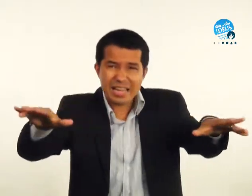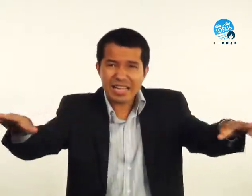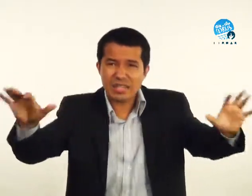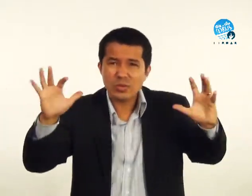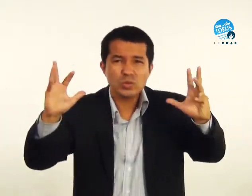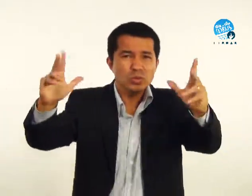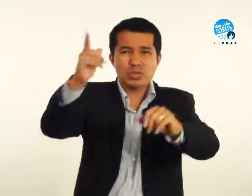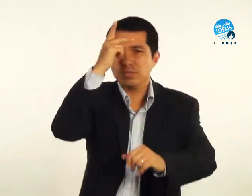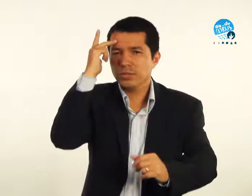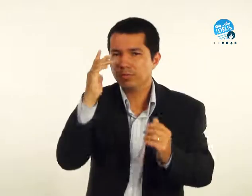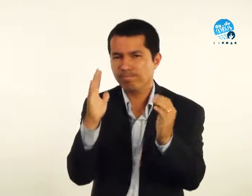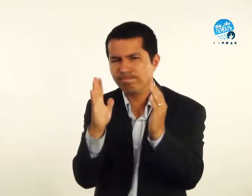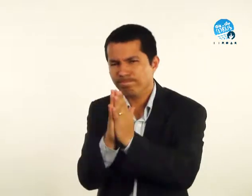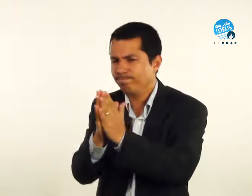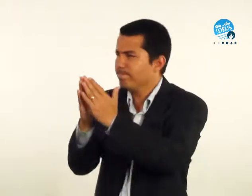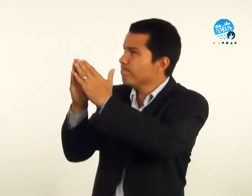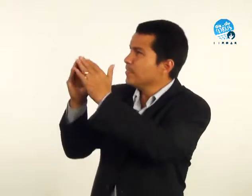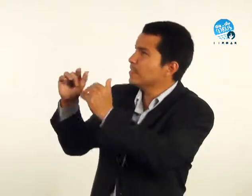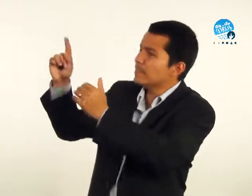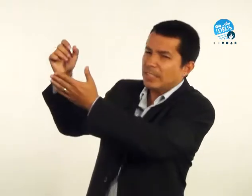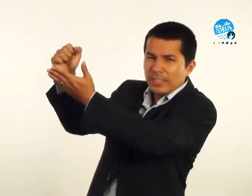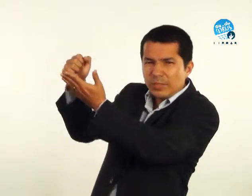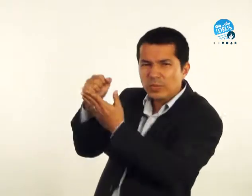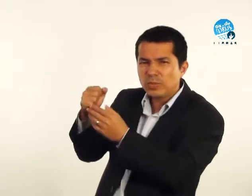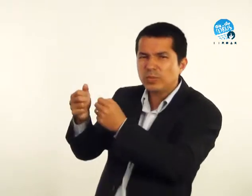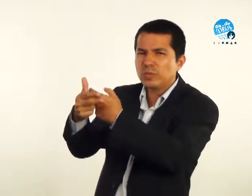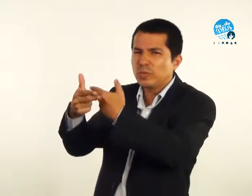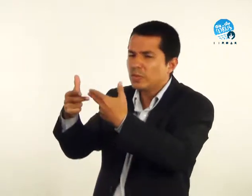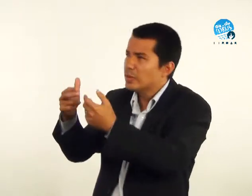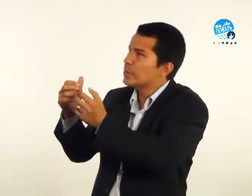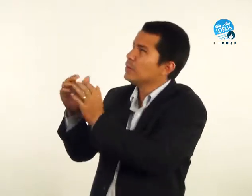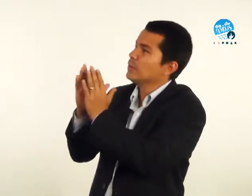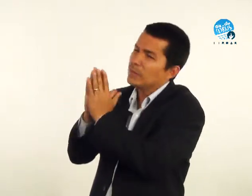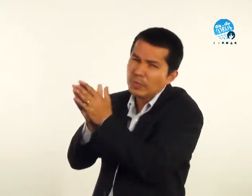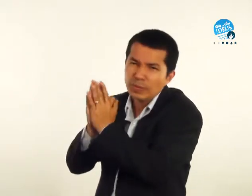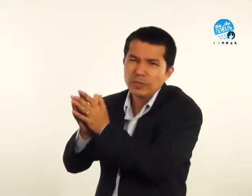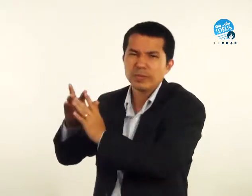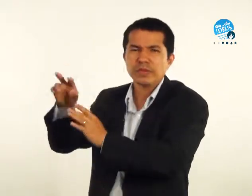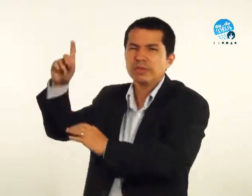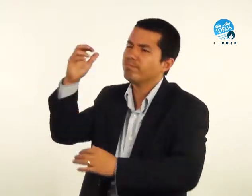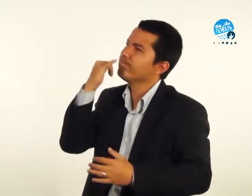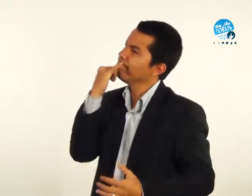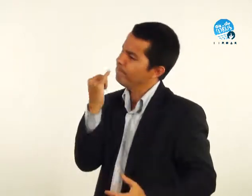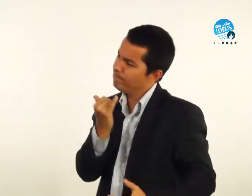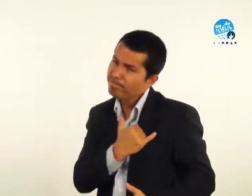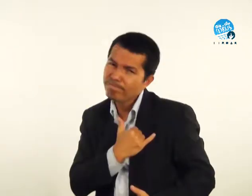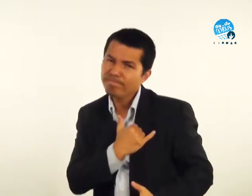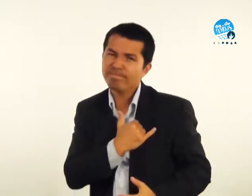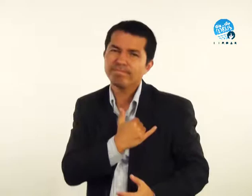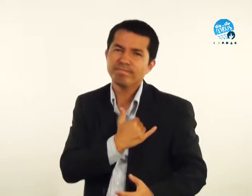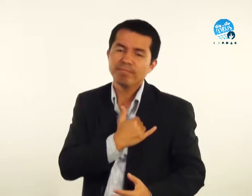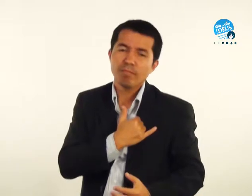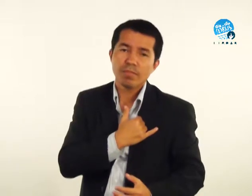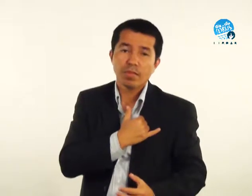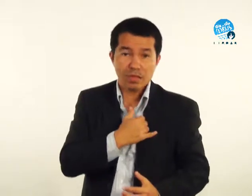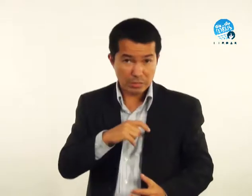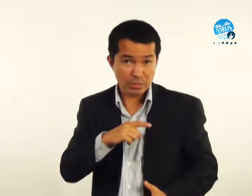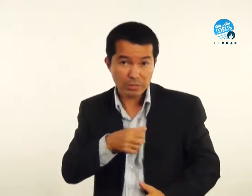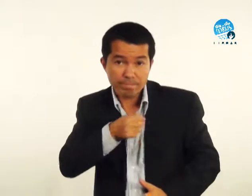as pessoas que invocassem o seu nome. Nos tempos do Antigo Testamento, os ungidos de Deus, aqueles